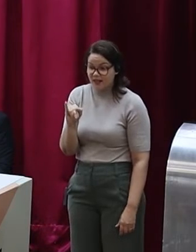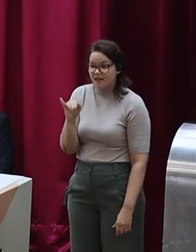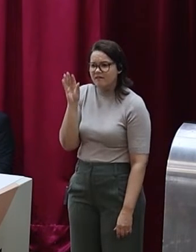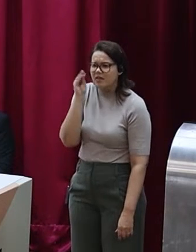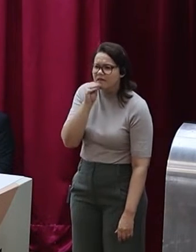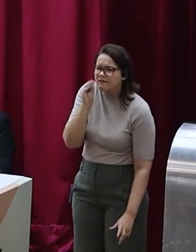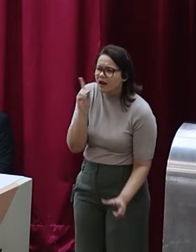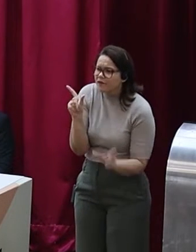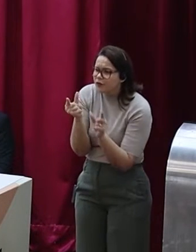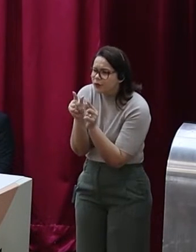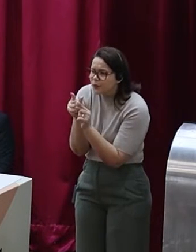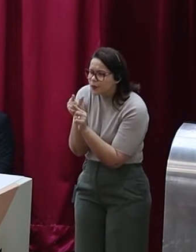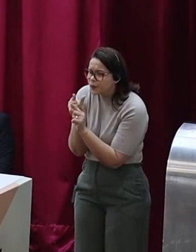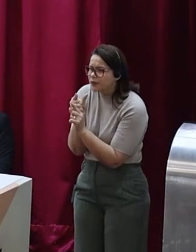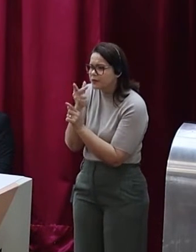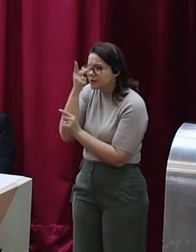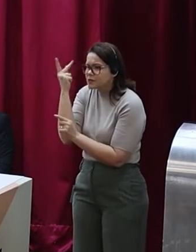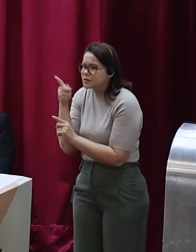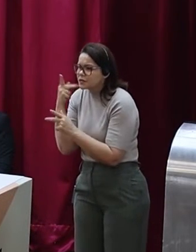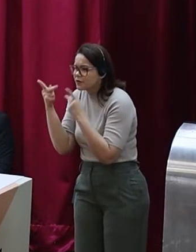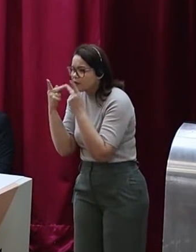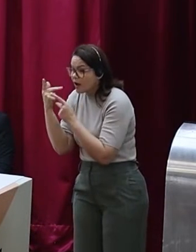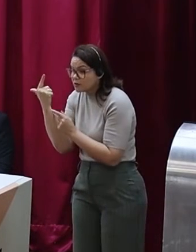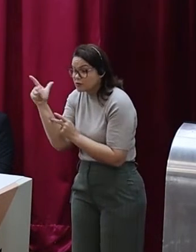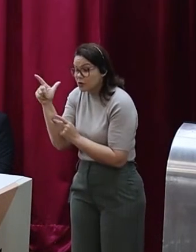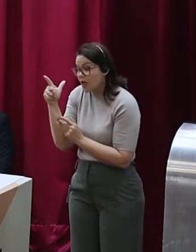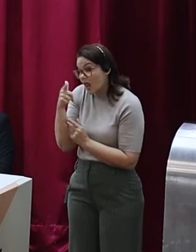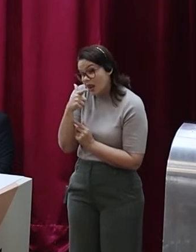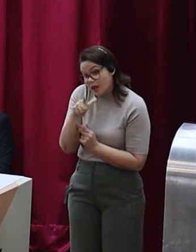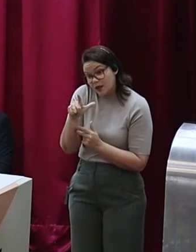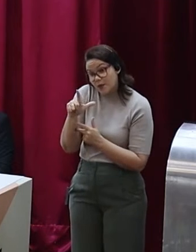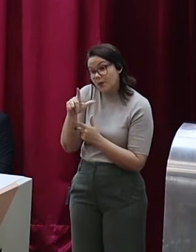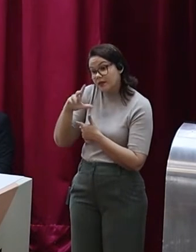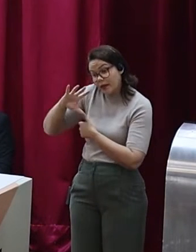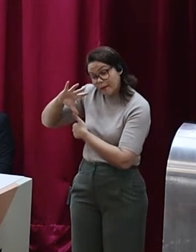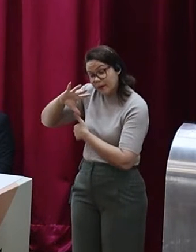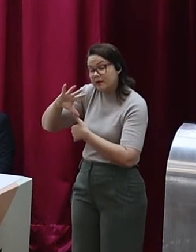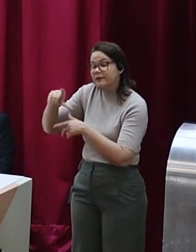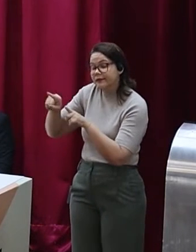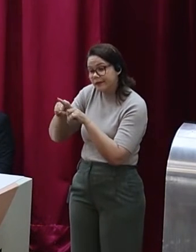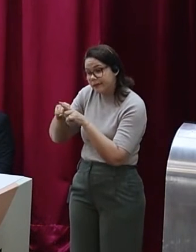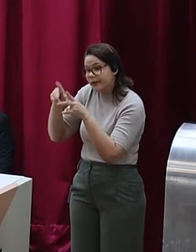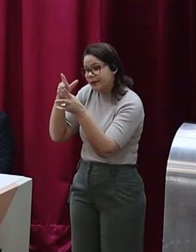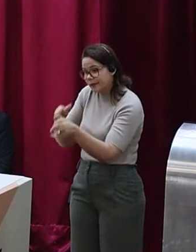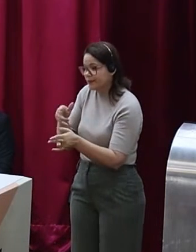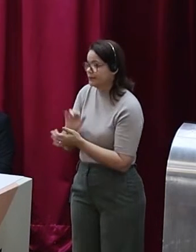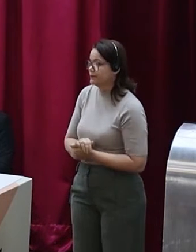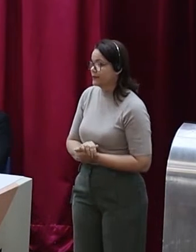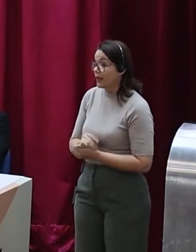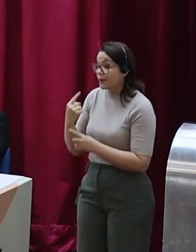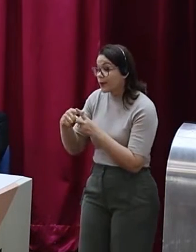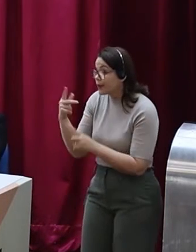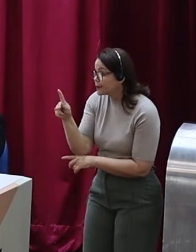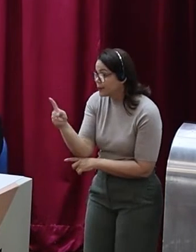probablemente las otras lenguas también de América. ¿Por qué? Porque nos miran, ¿qué estamos haciendo en Paraguay con el guaraní? Y lamentablemente, lamento